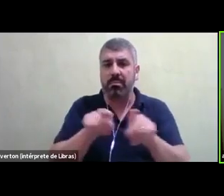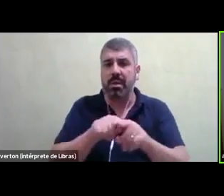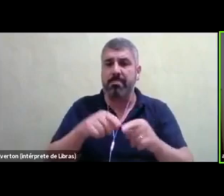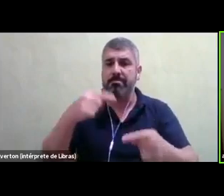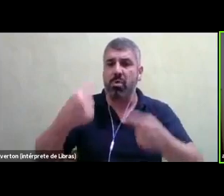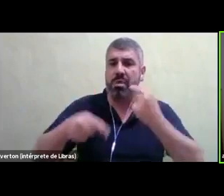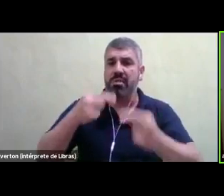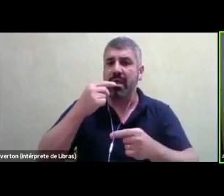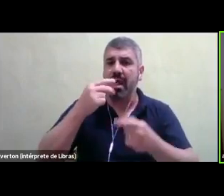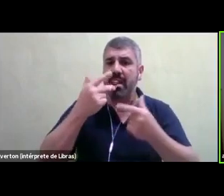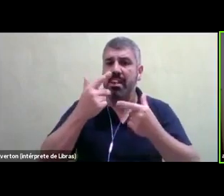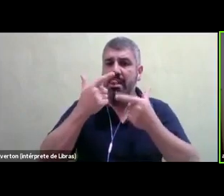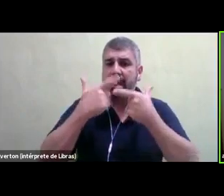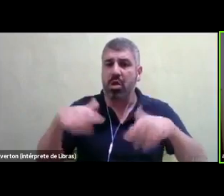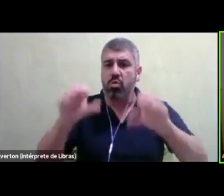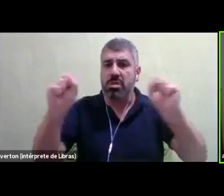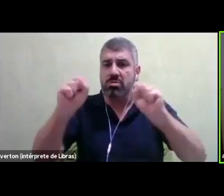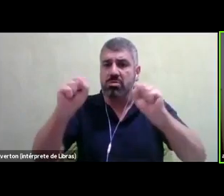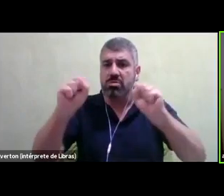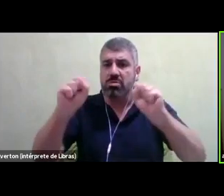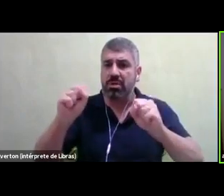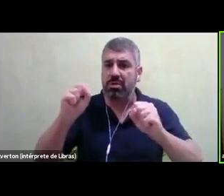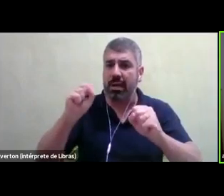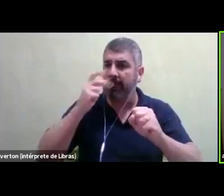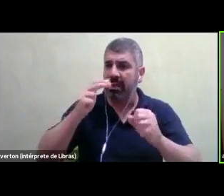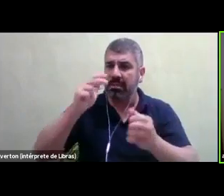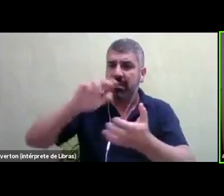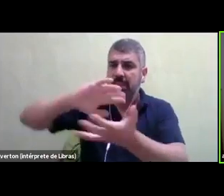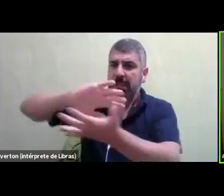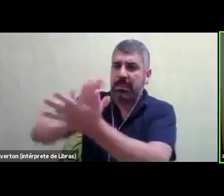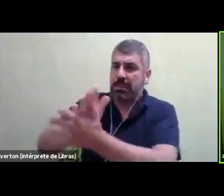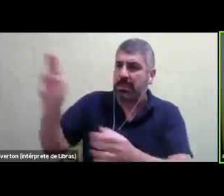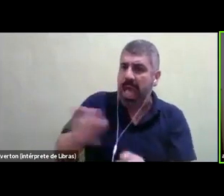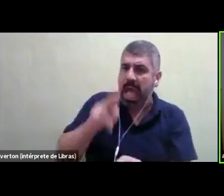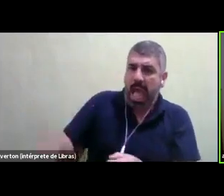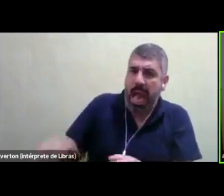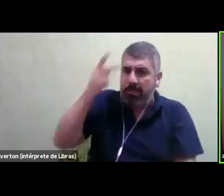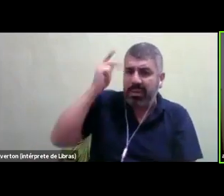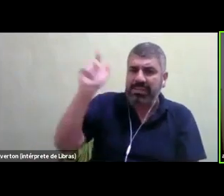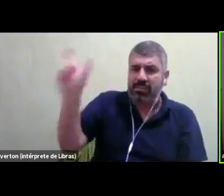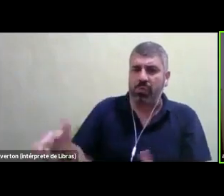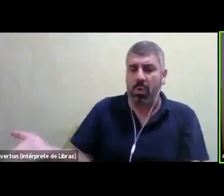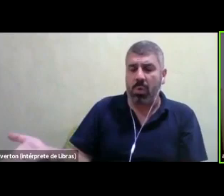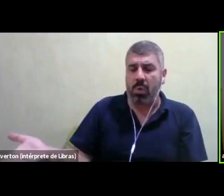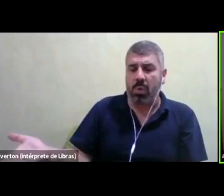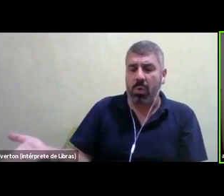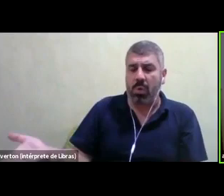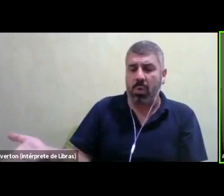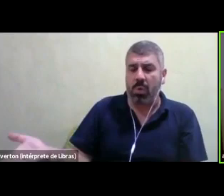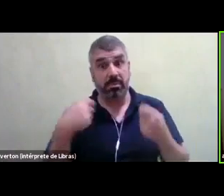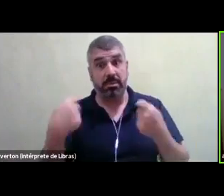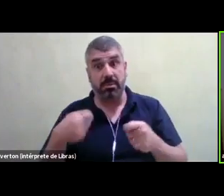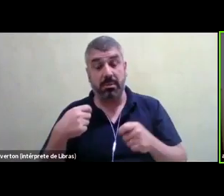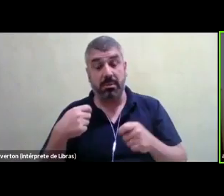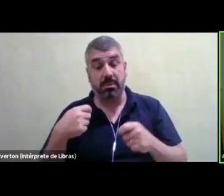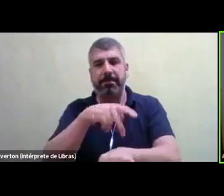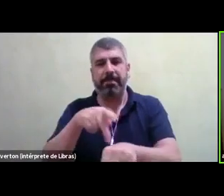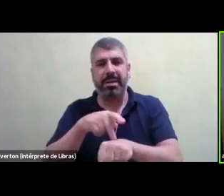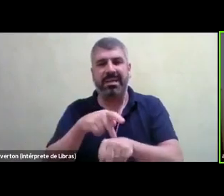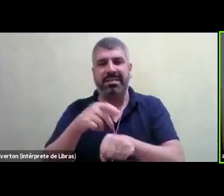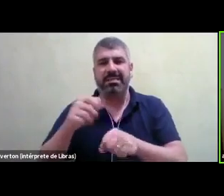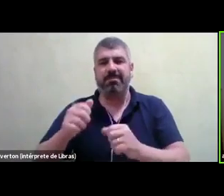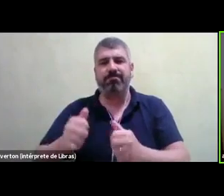do outro, que é o processo pelo qual a gente se tornou nação, né? A gente precisa, de alguma forma, mudar